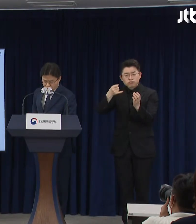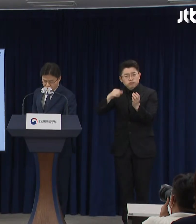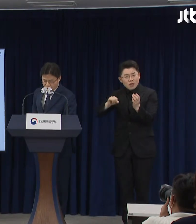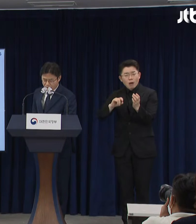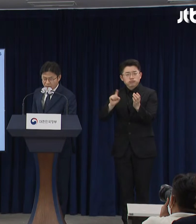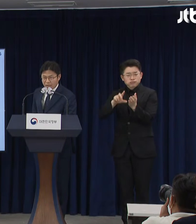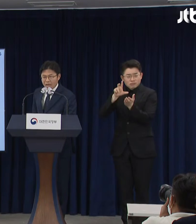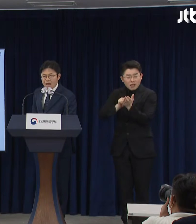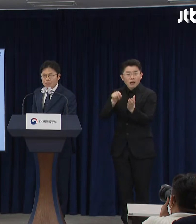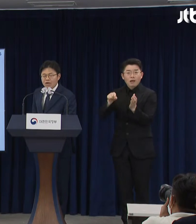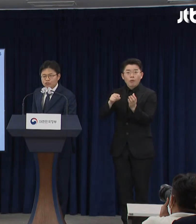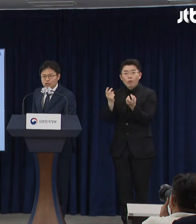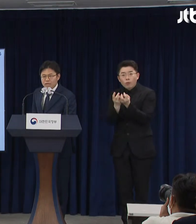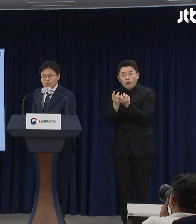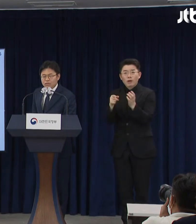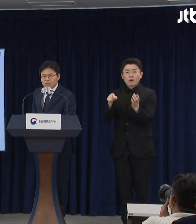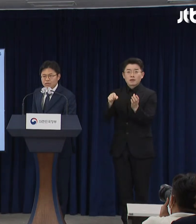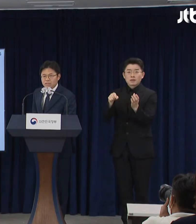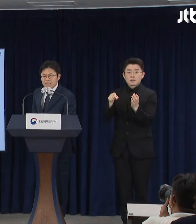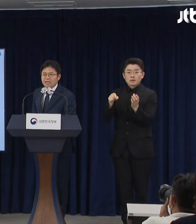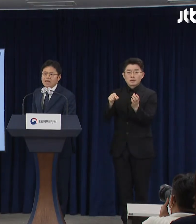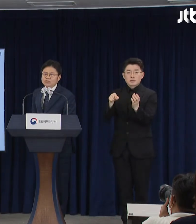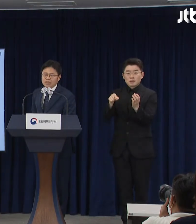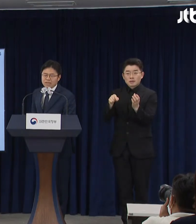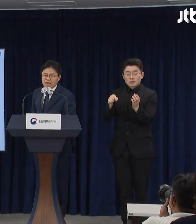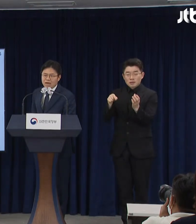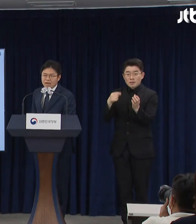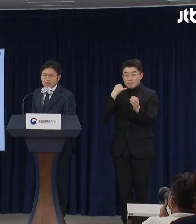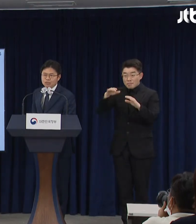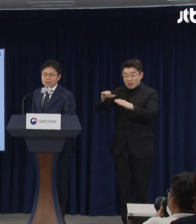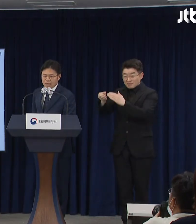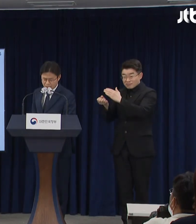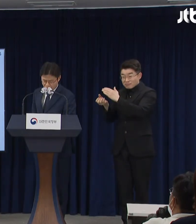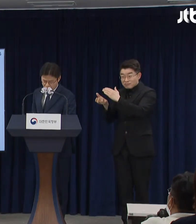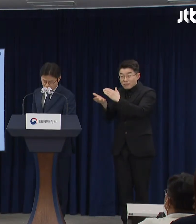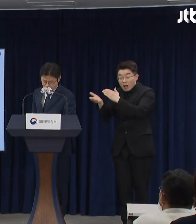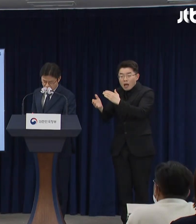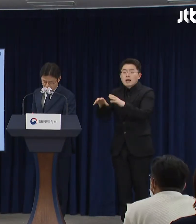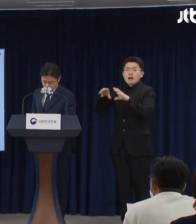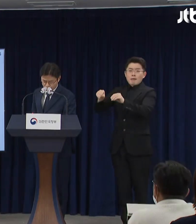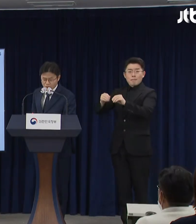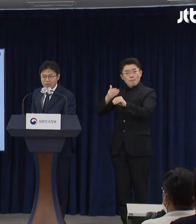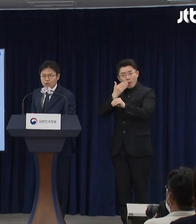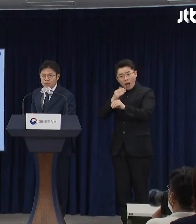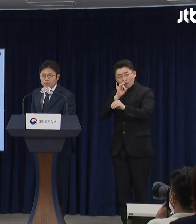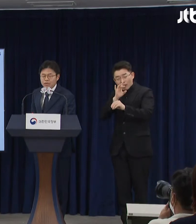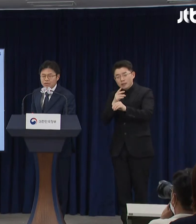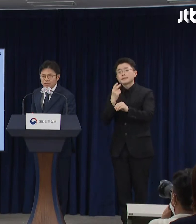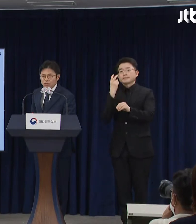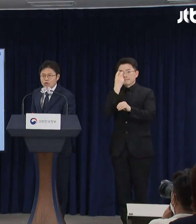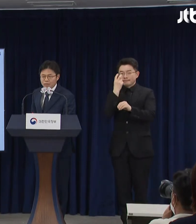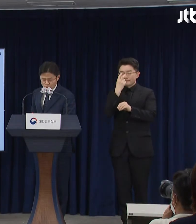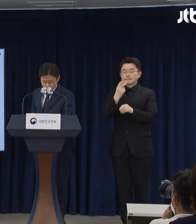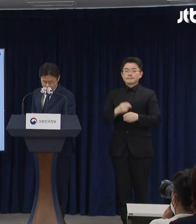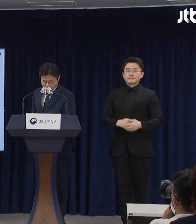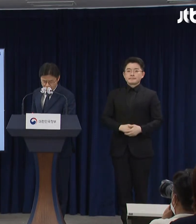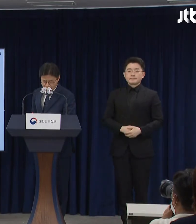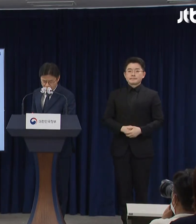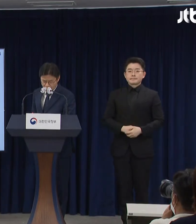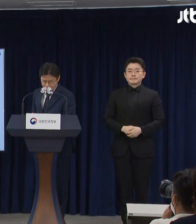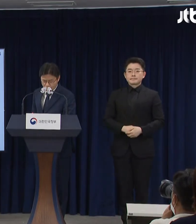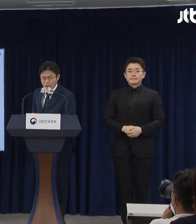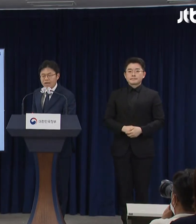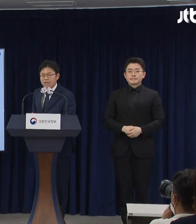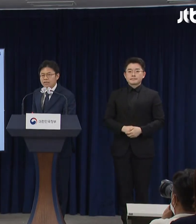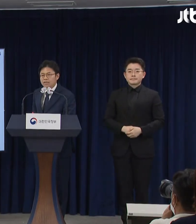되면 해양 방출되는 것을 차단할 수 있느냐, 이 부분이 가장 중요하게 본 점검 내용 중에